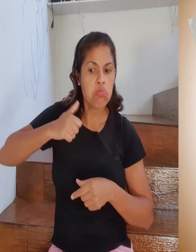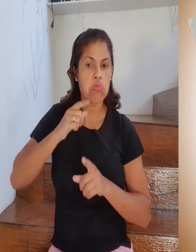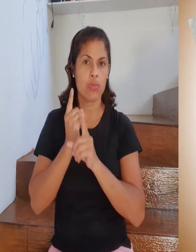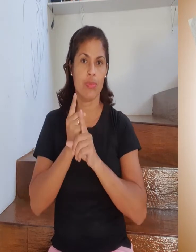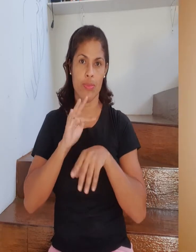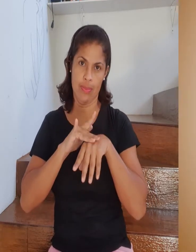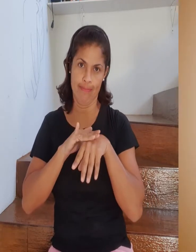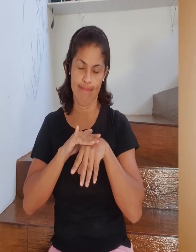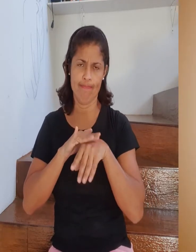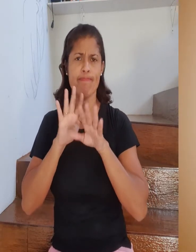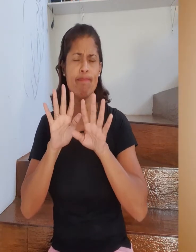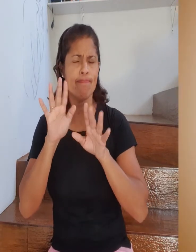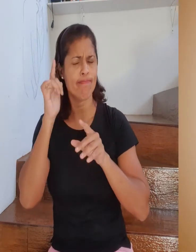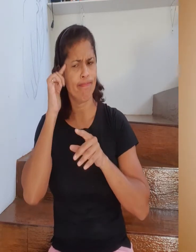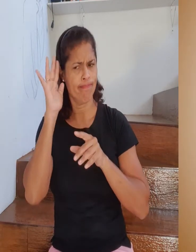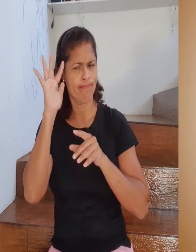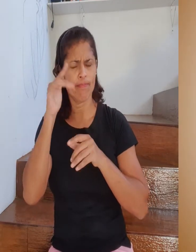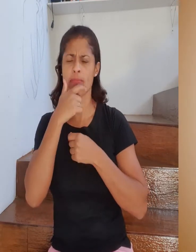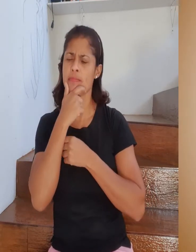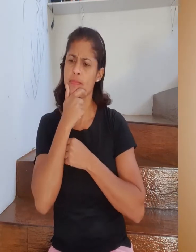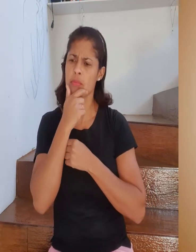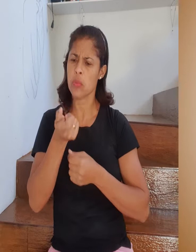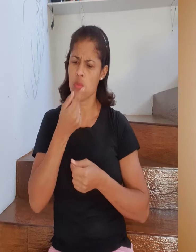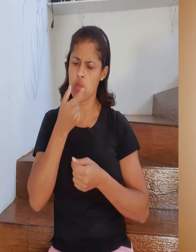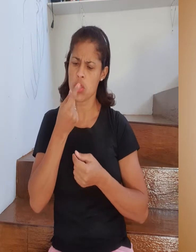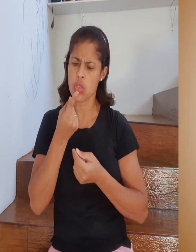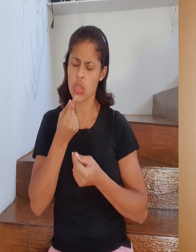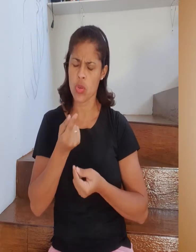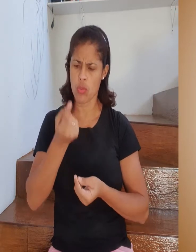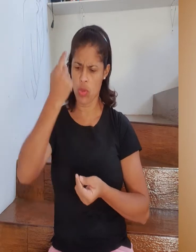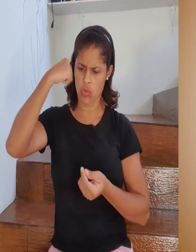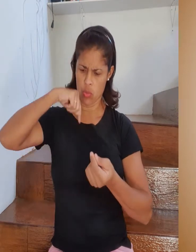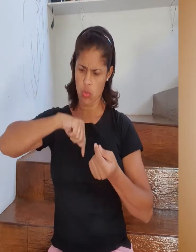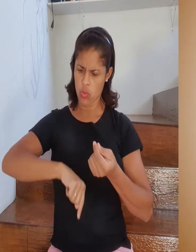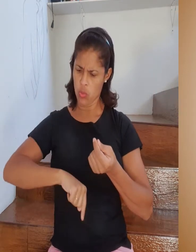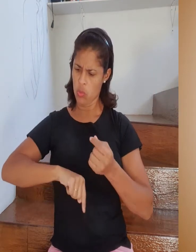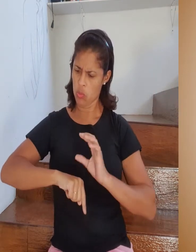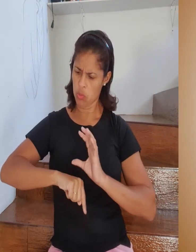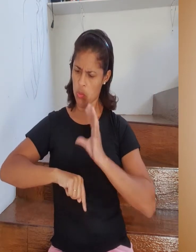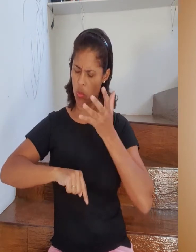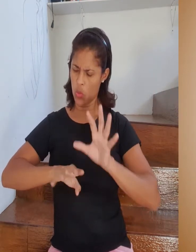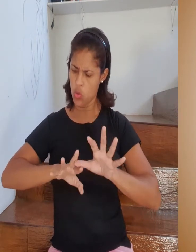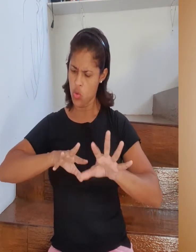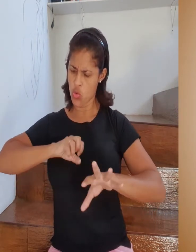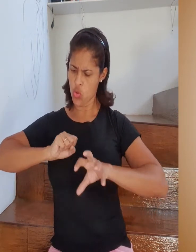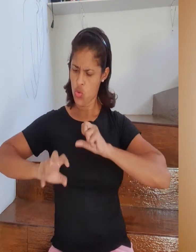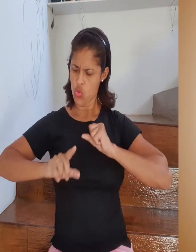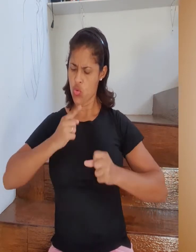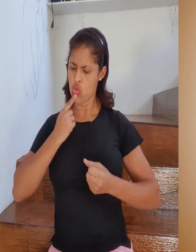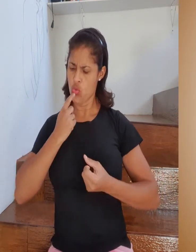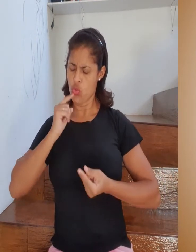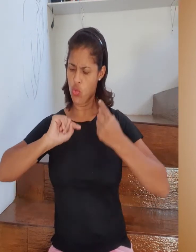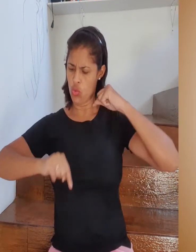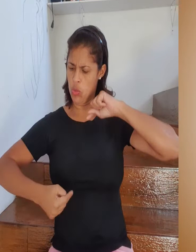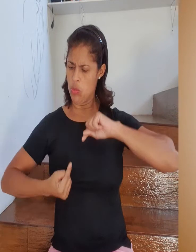diagnóstico. Mas você já se perguntou como que um medicamento, após ser administrado, ser absorvido